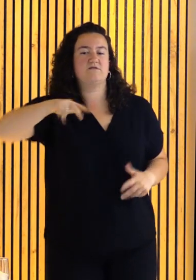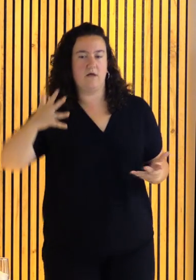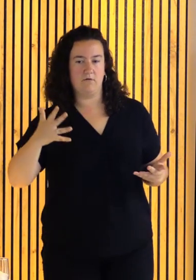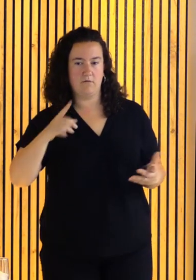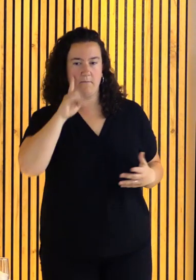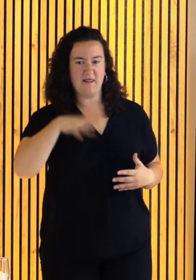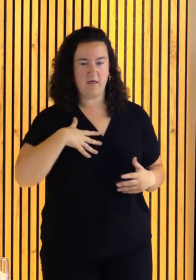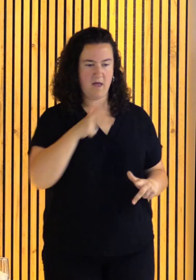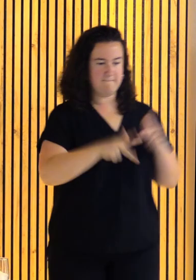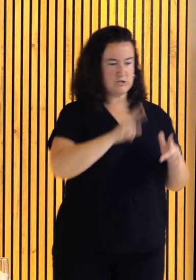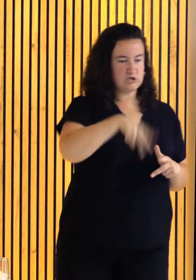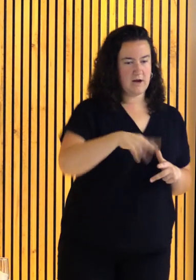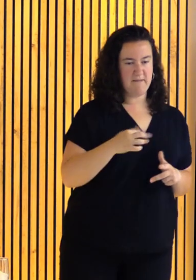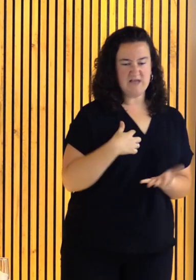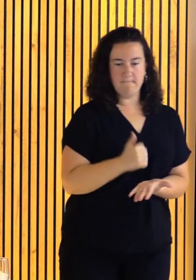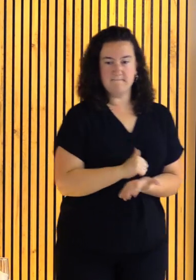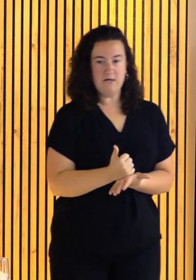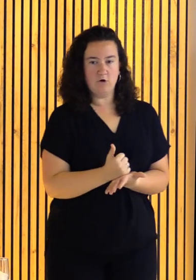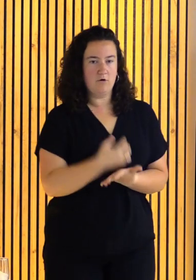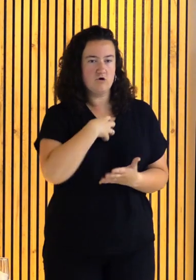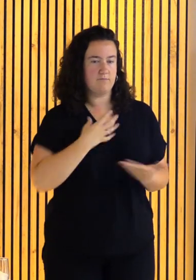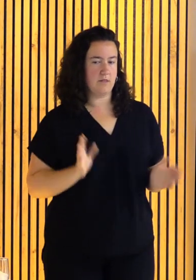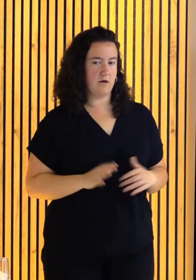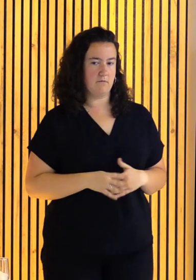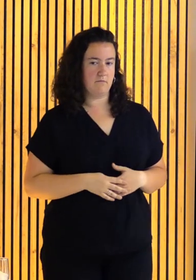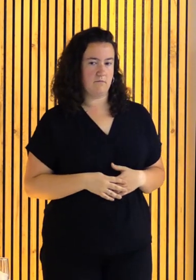ez? Edo euskalduna eta maritxua izan,